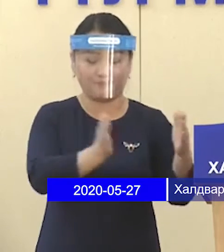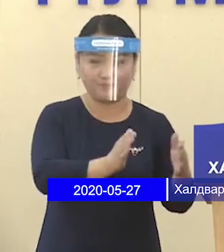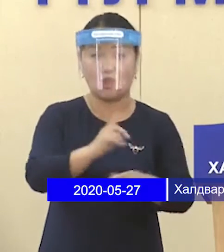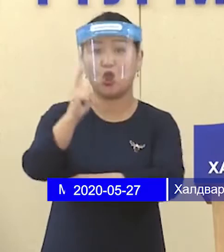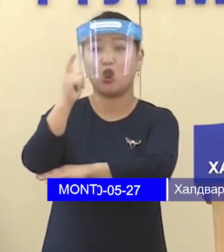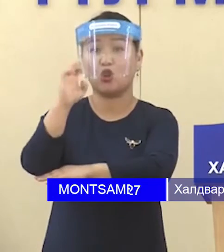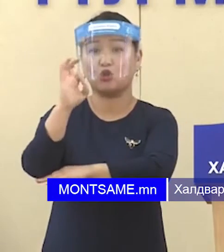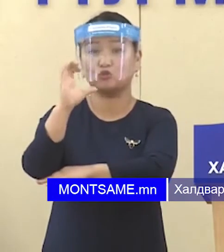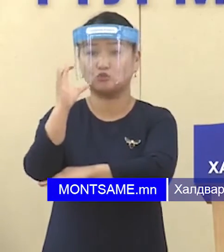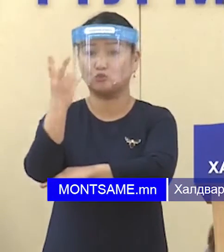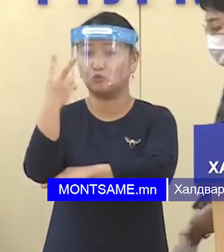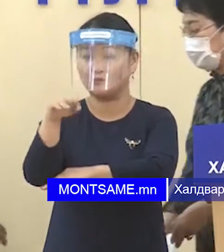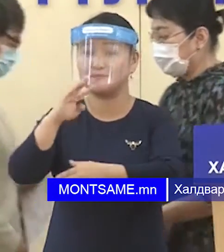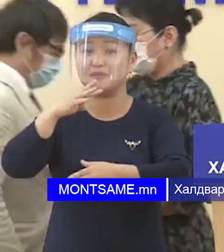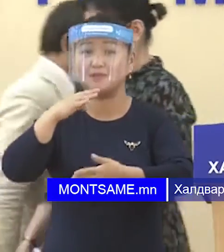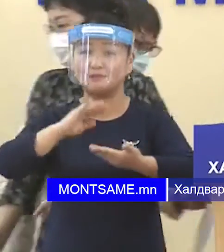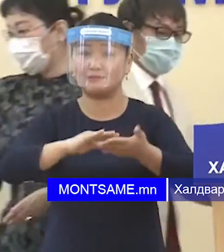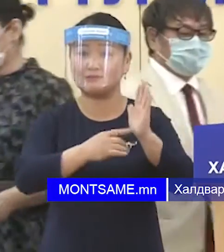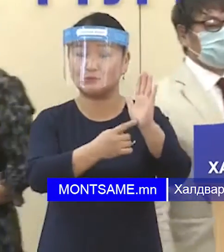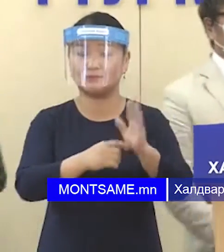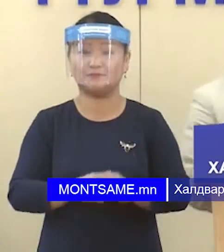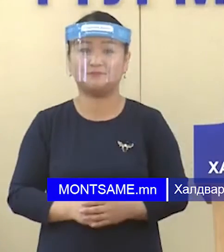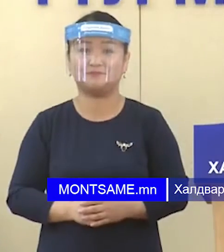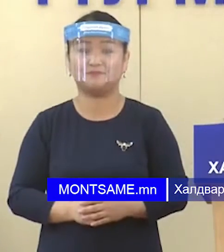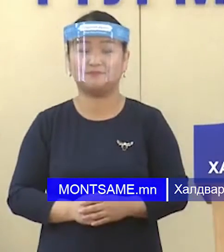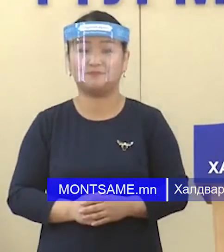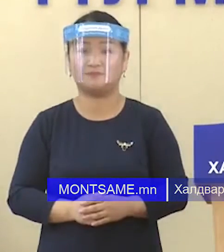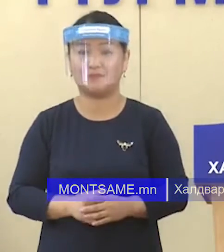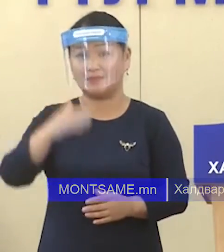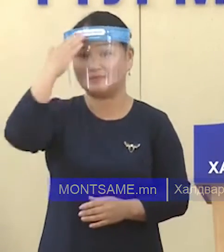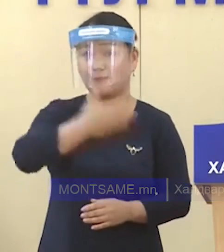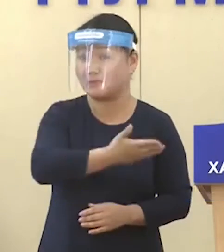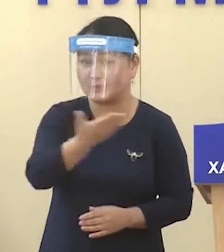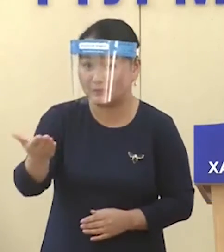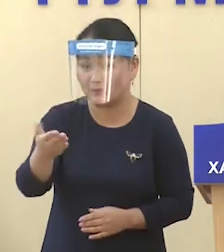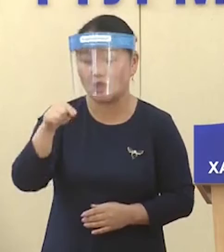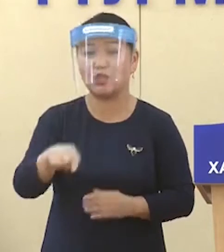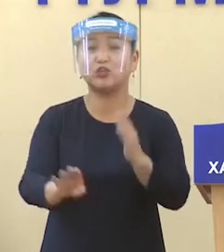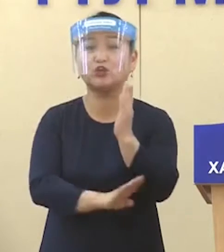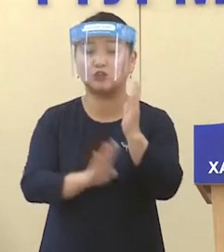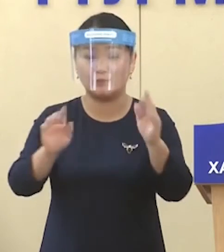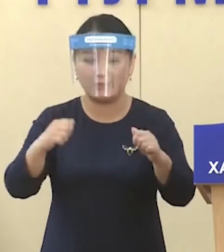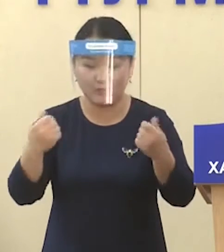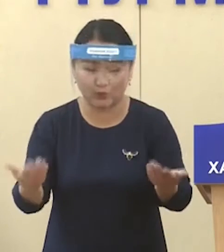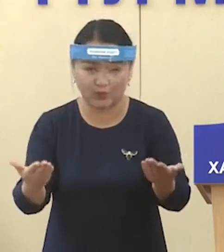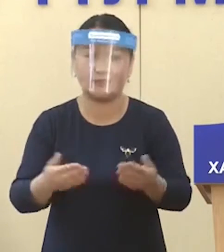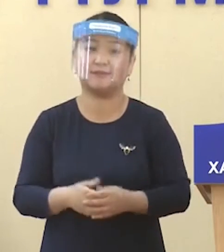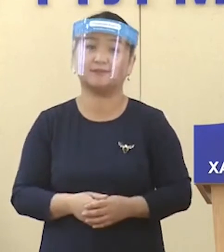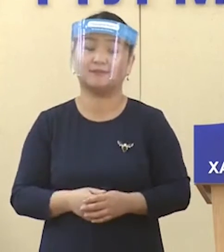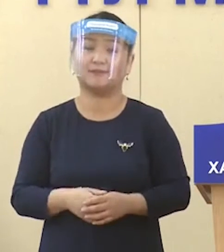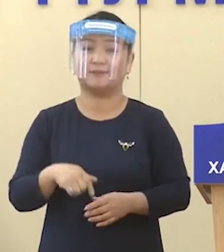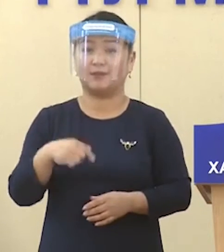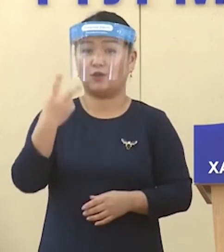хариу гарч Монгол улсад бүртгэгдсэн халдварын тохиолдлын тоо 148 болсон бол 6 өвчтөн эдгэрч дараагийн шатны хяналтад шилжсэн байна.